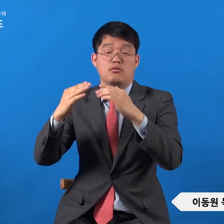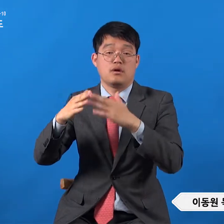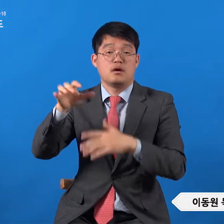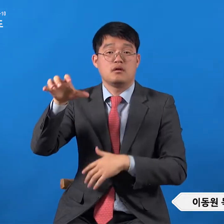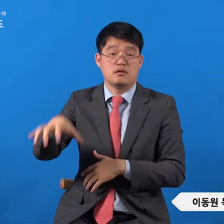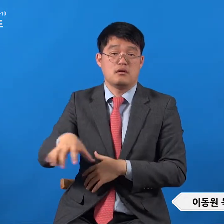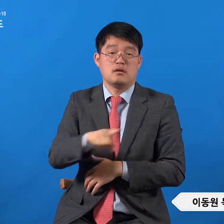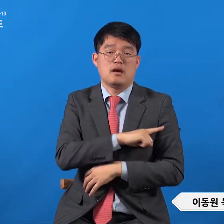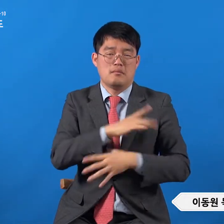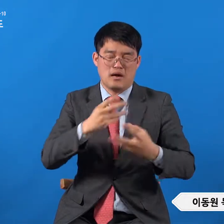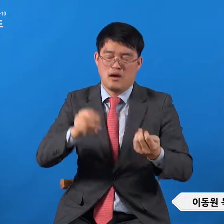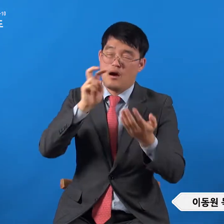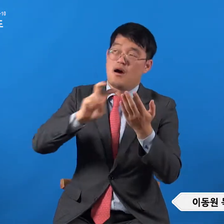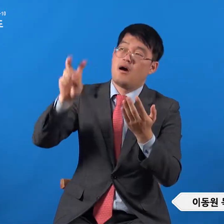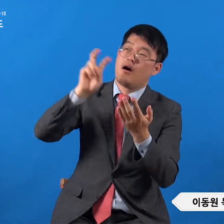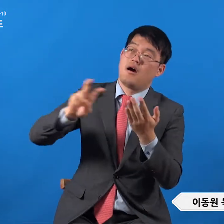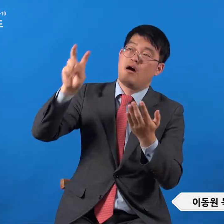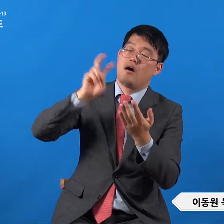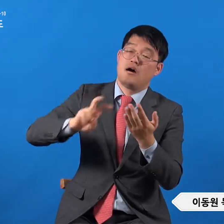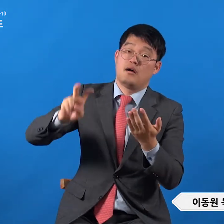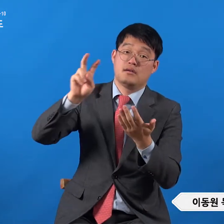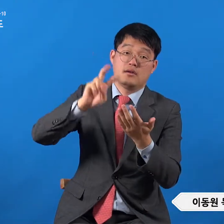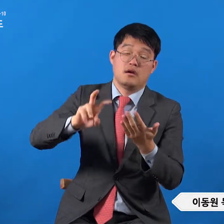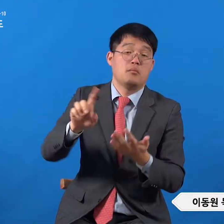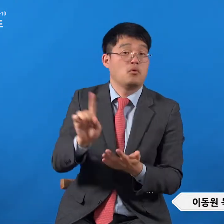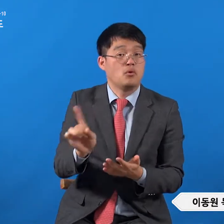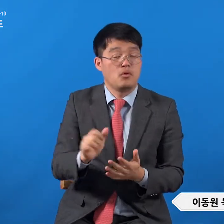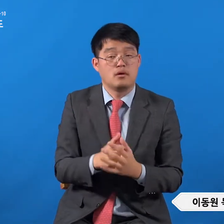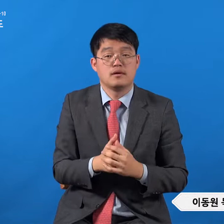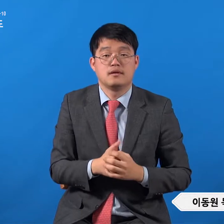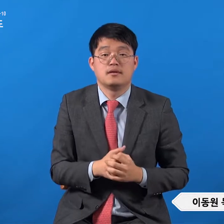교회에서 제일 많이 불렀던 찬송가가 뭘까요?